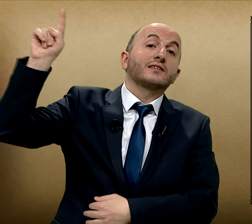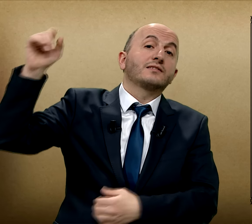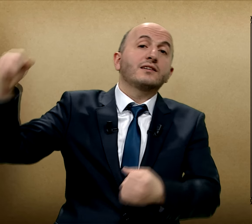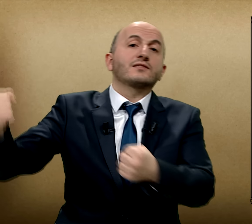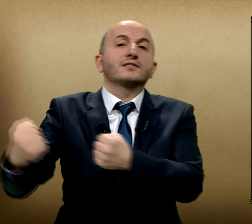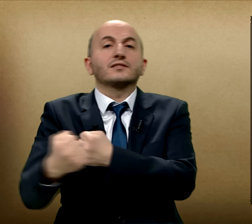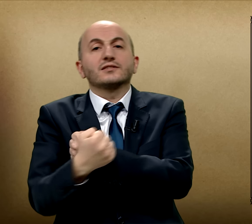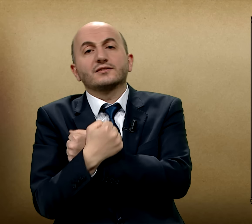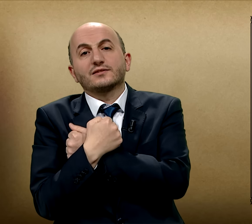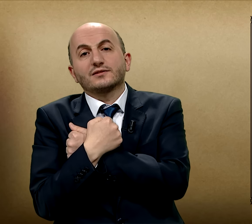sana sığınırız.